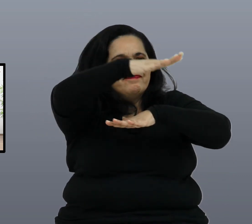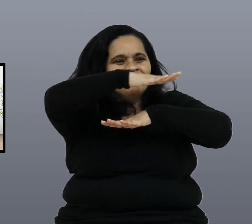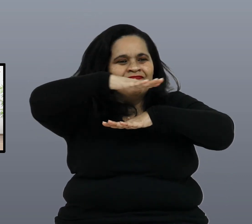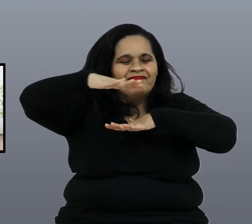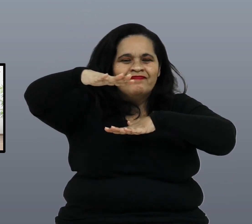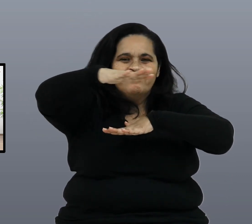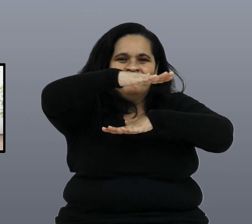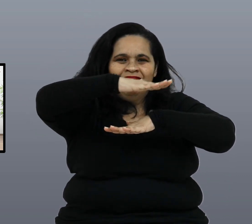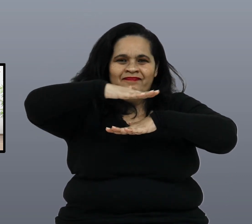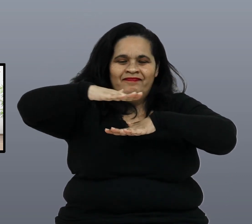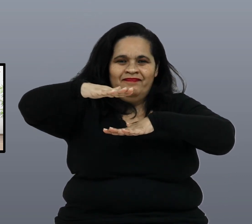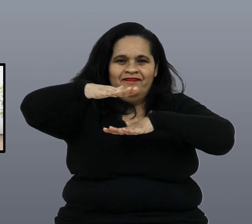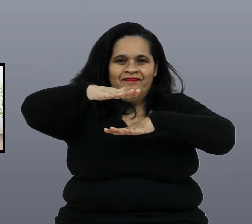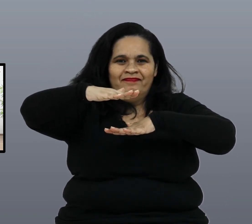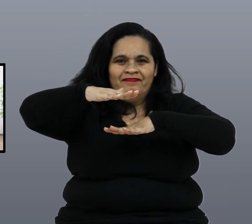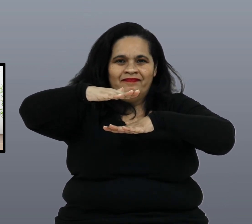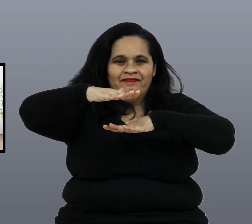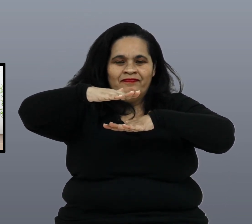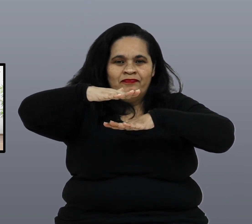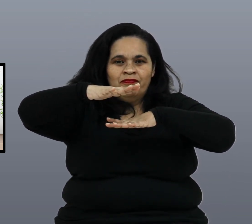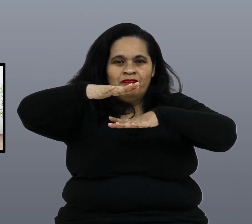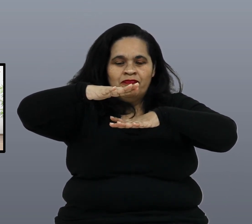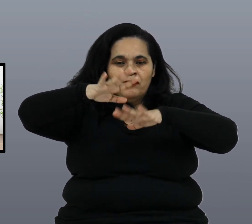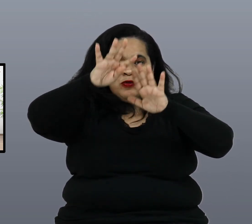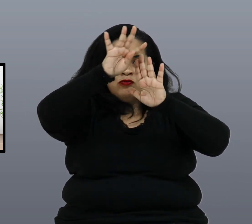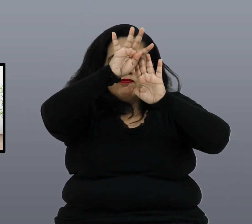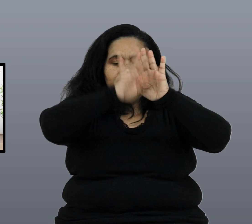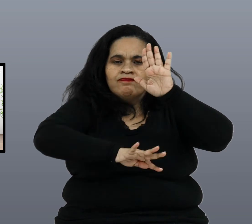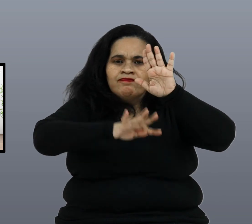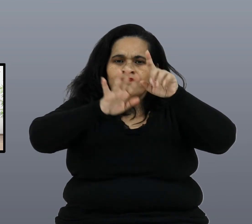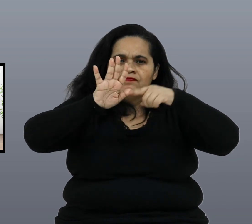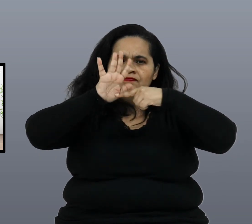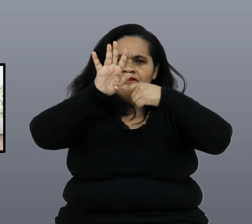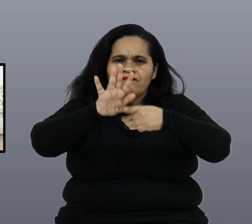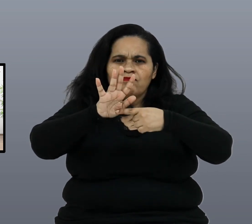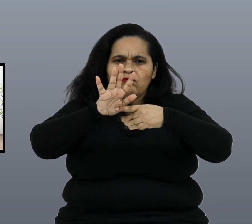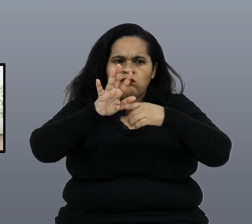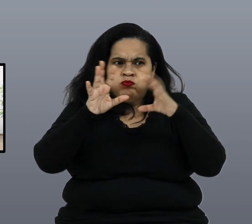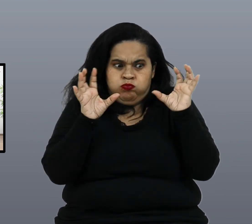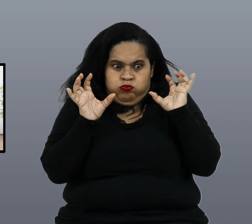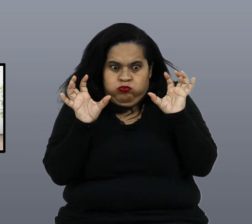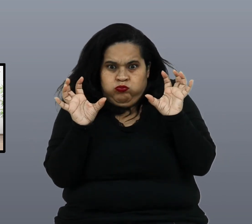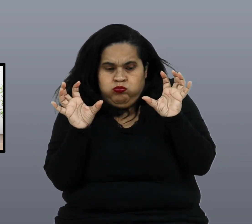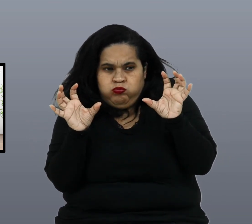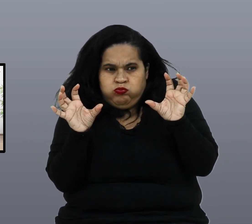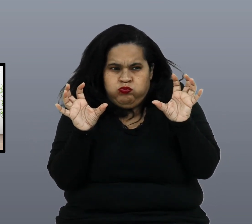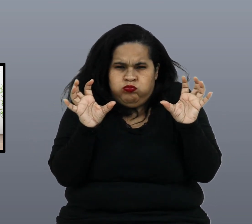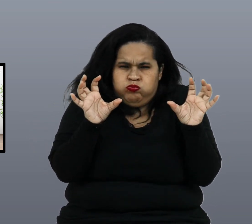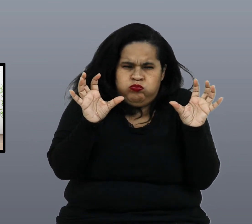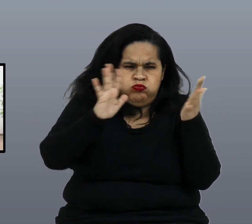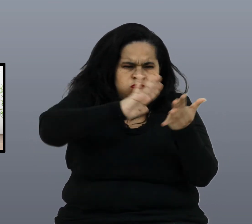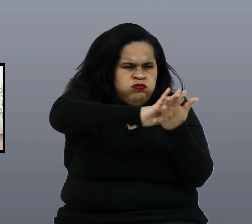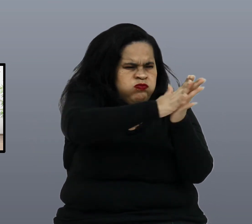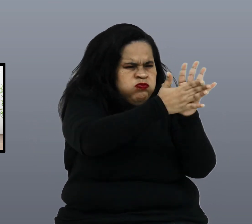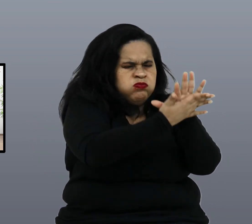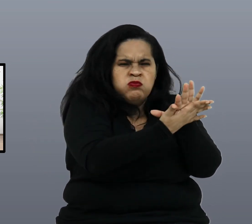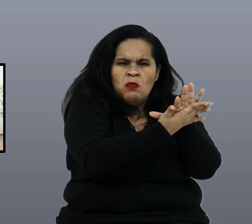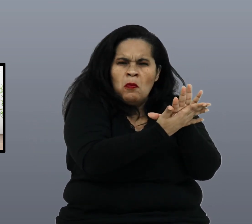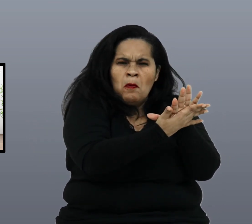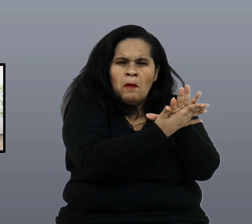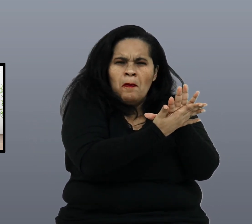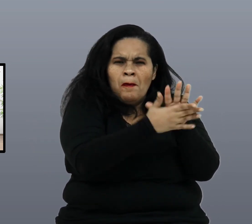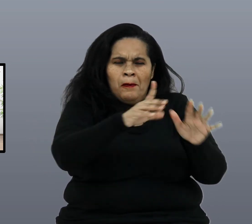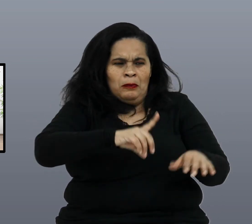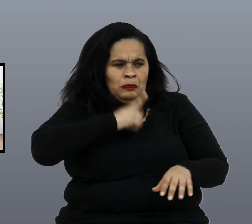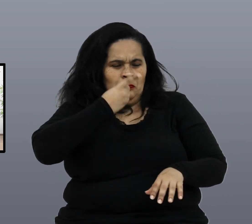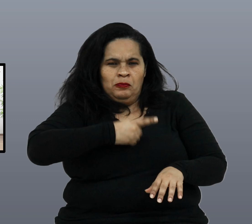história? A ênfase desse texto não está no monstro que domina e que destrói tudo. Daniel não termina